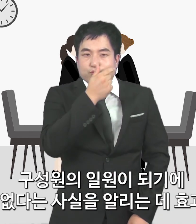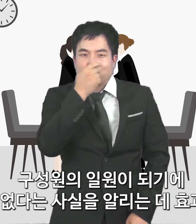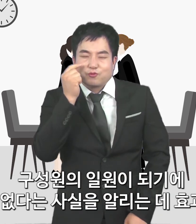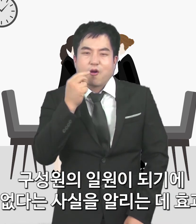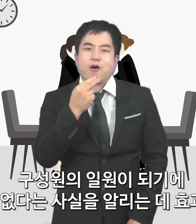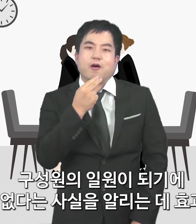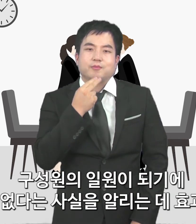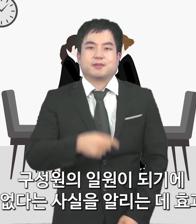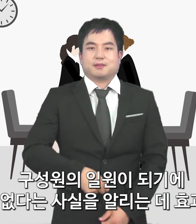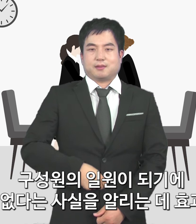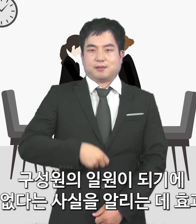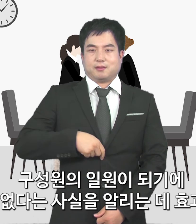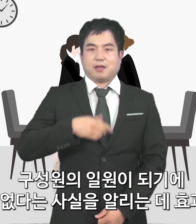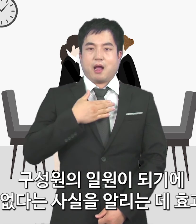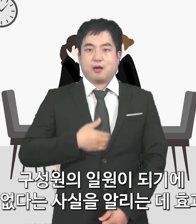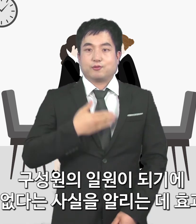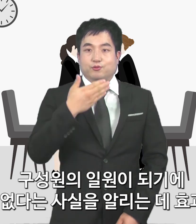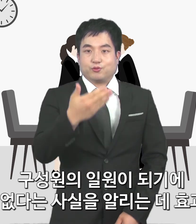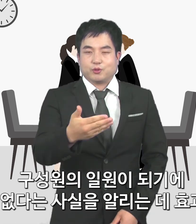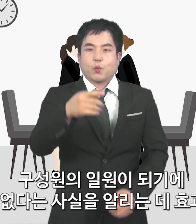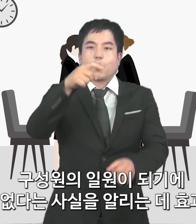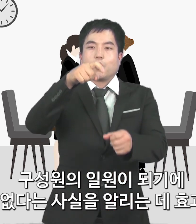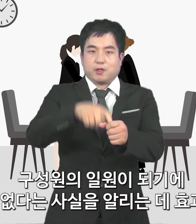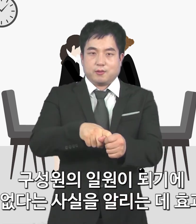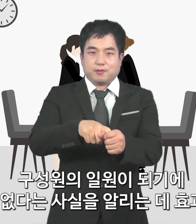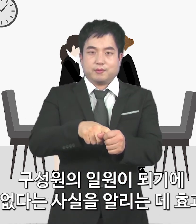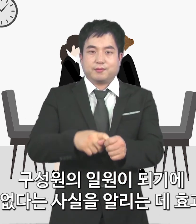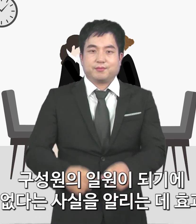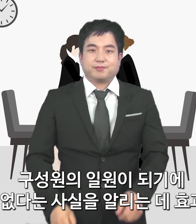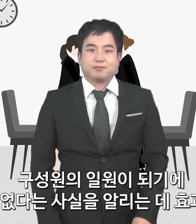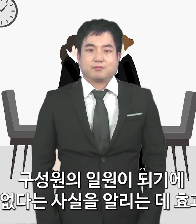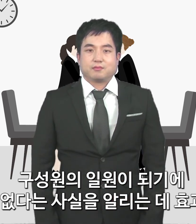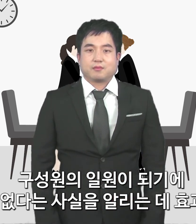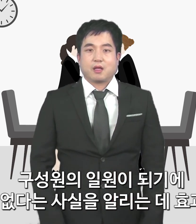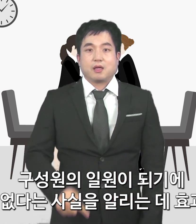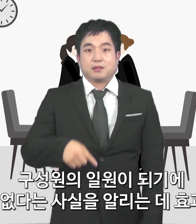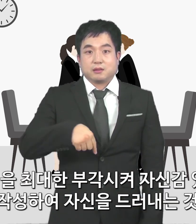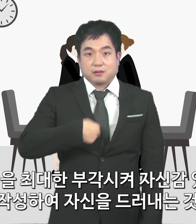구성원의 일원이 되기에 부족함이 없다는 사실을 알리는데 효과적입니다.